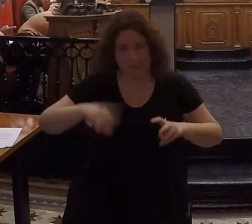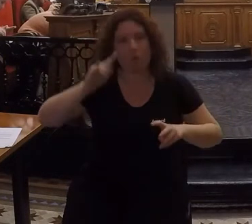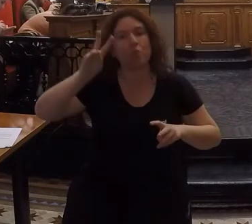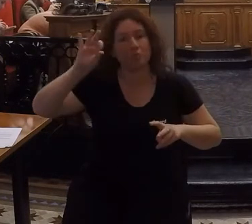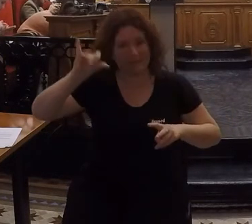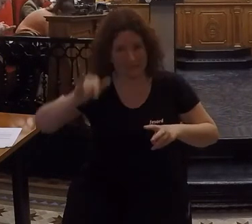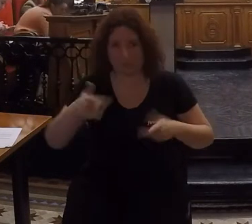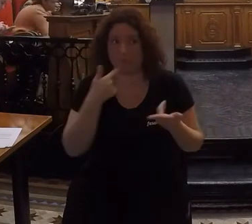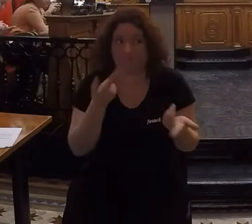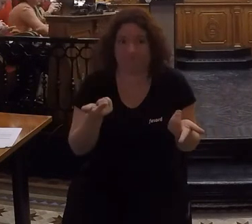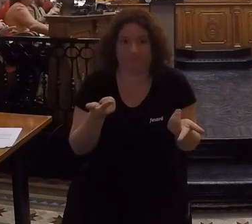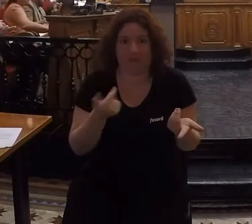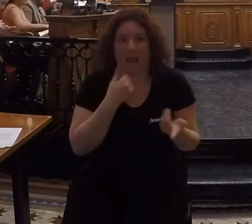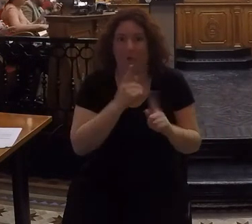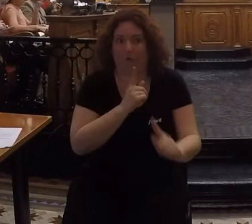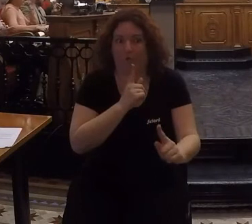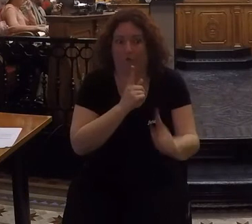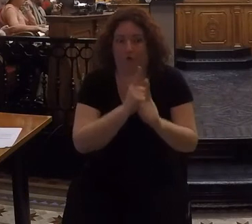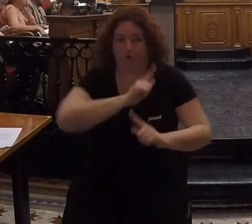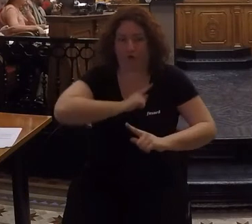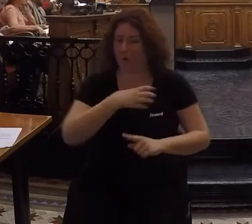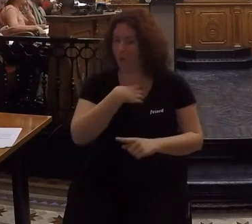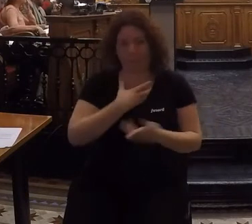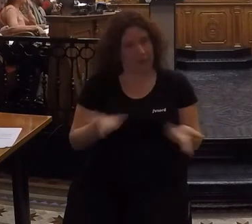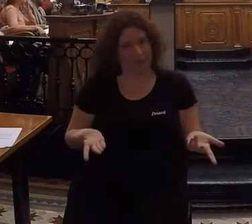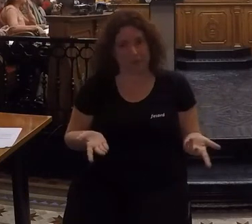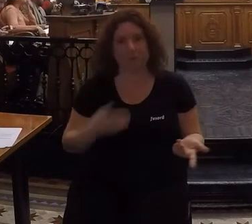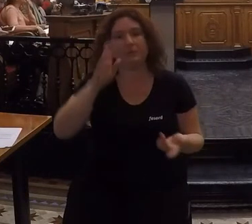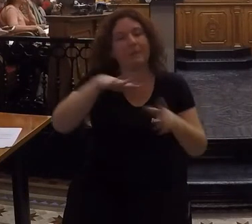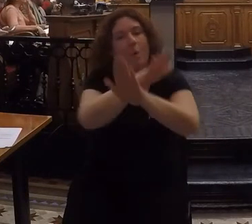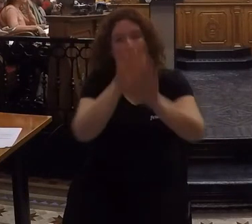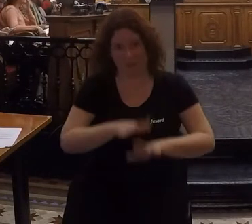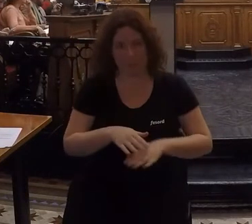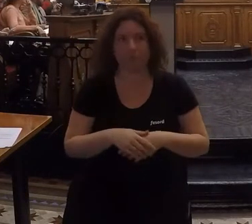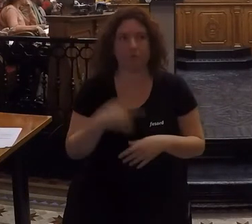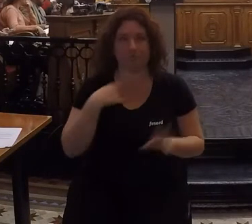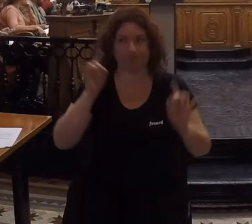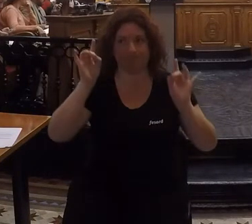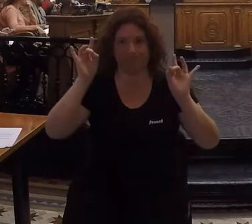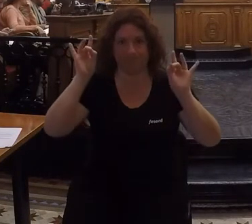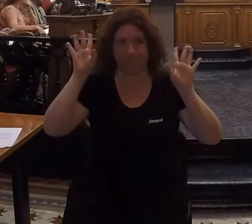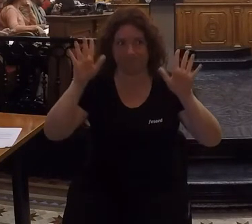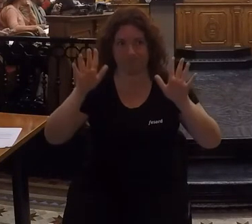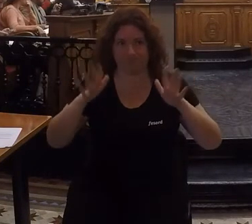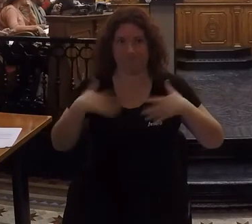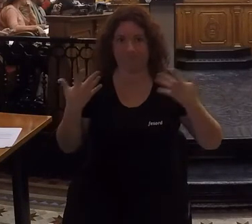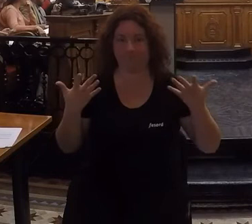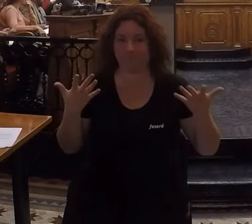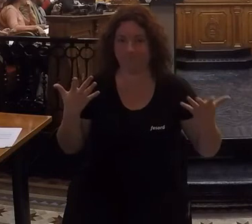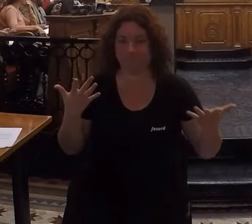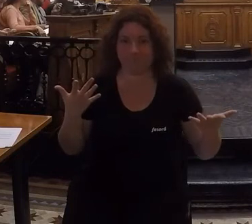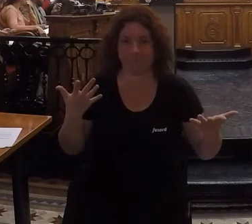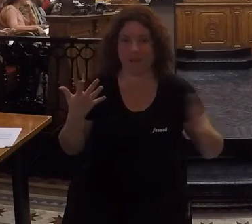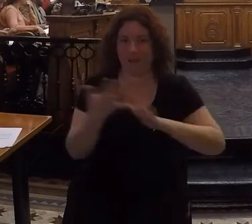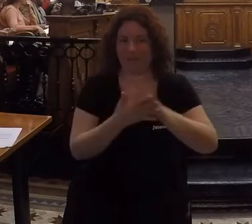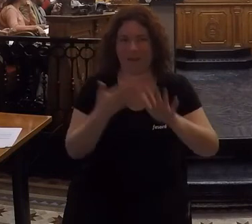por ahí no puede tener razón. Y luego, por último, me ha sorprendido aún más escucharle decir que lo de los